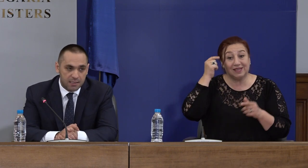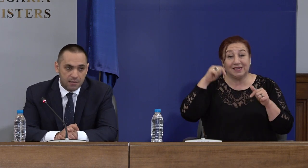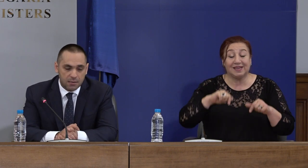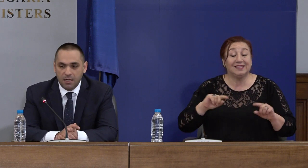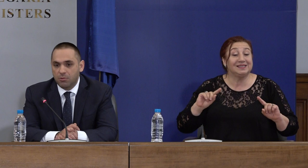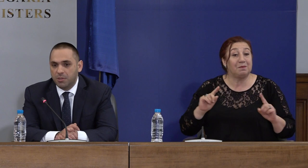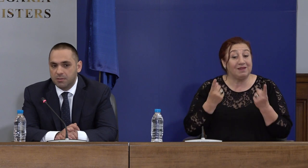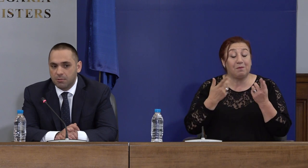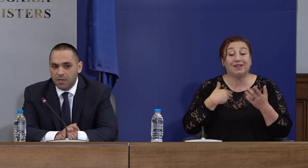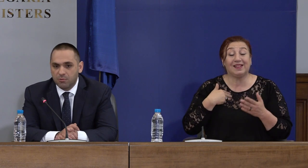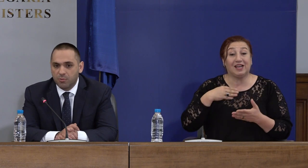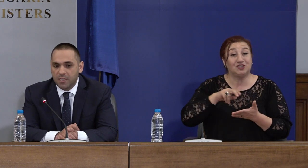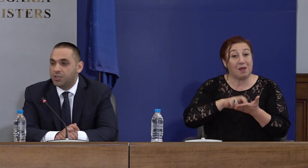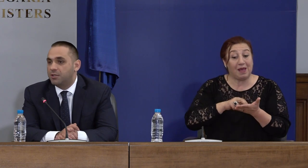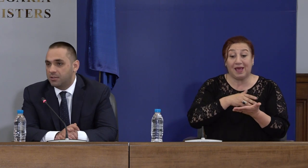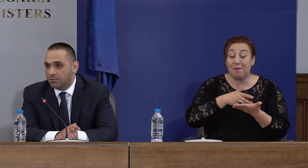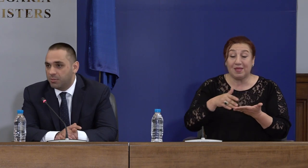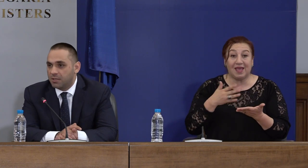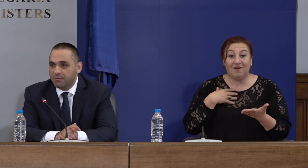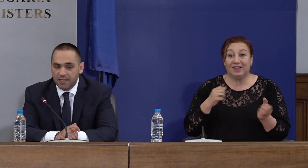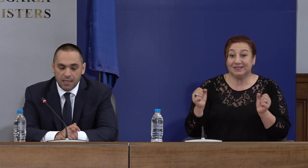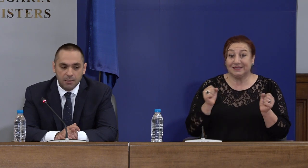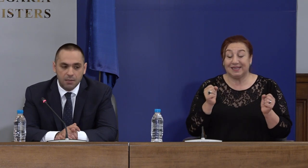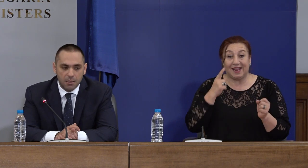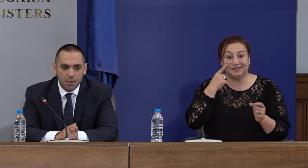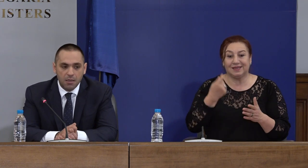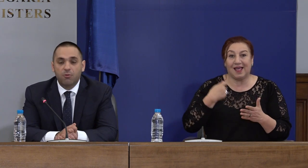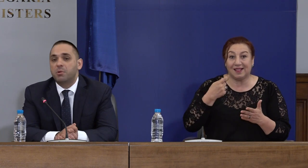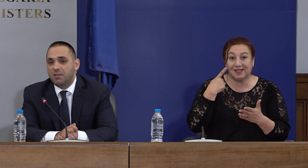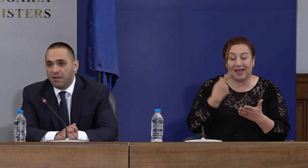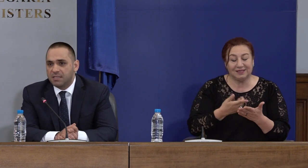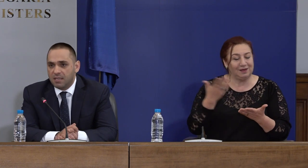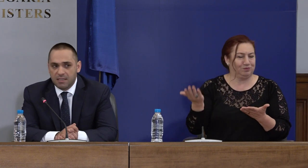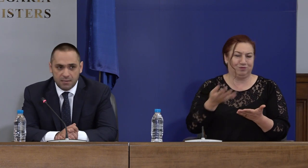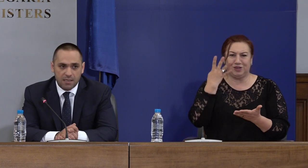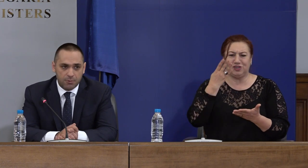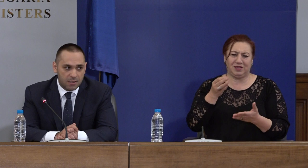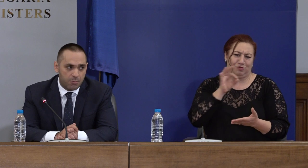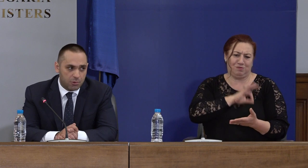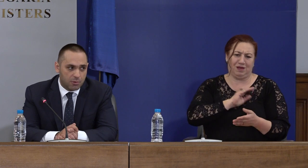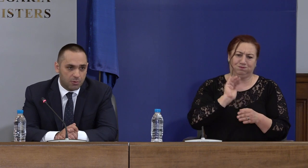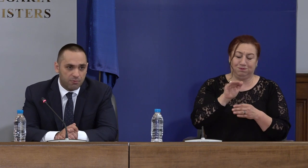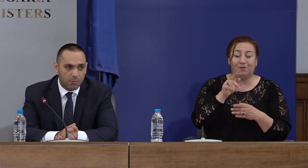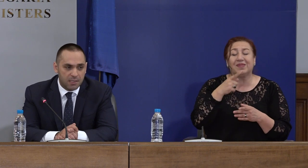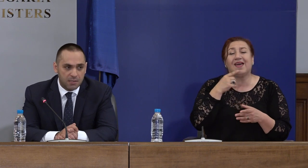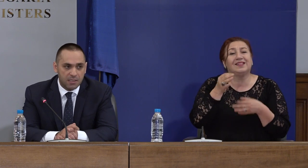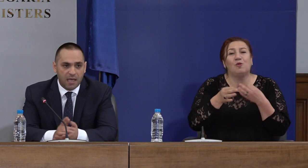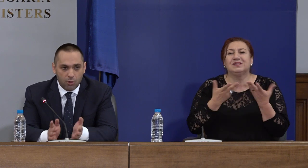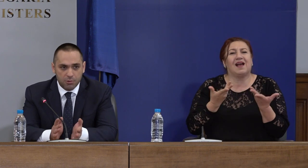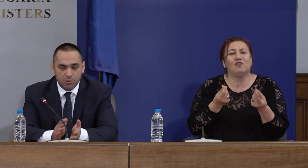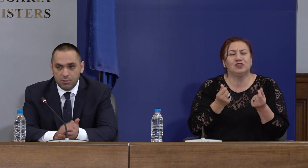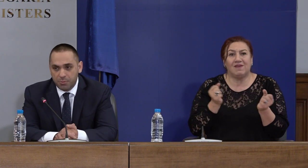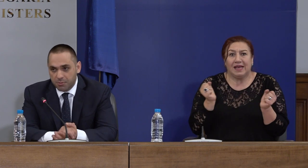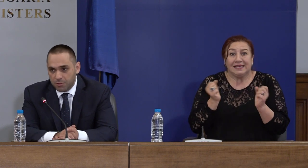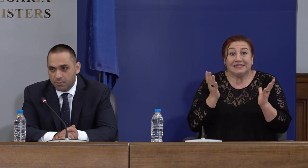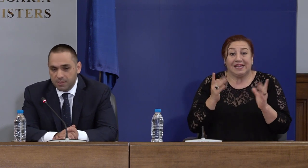стрес теста, както и министър Горанов спомена, 4 са го минали веднага. Какво представлява стрес теста, само да дам просто като информация,